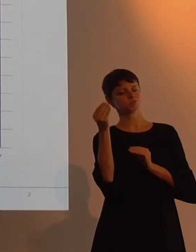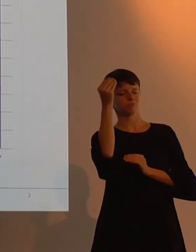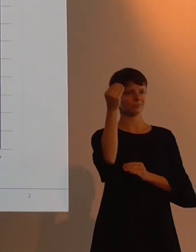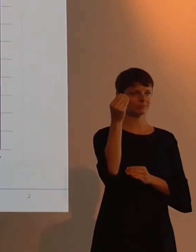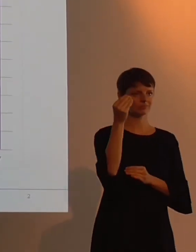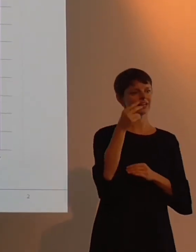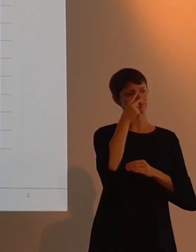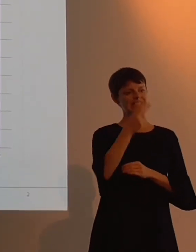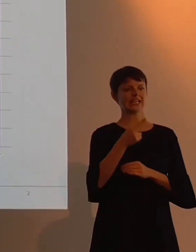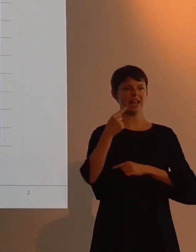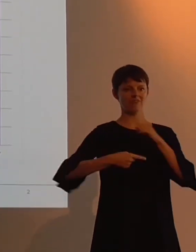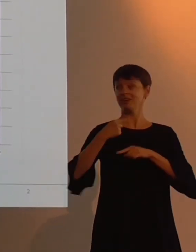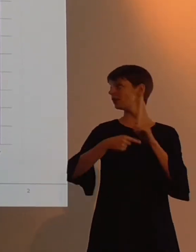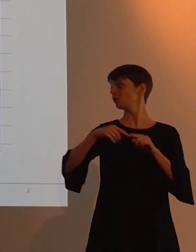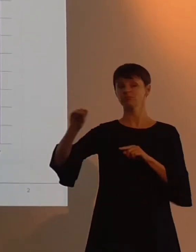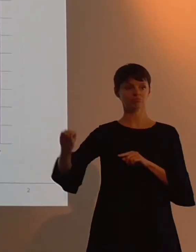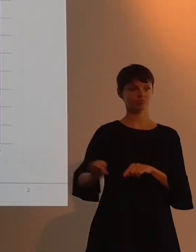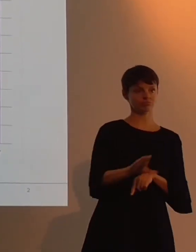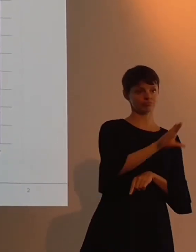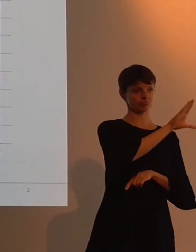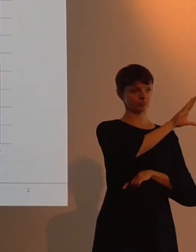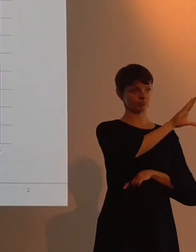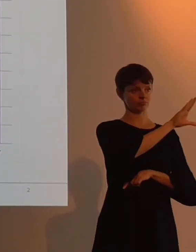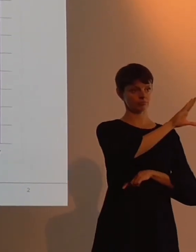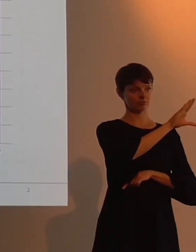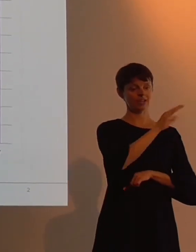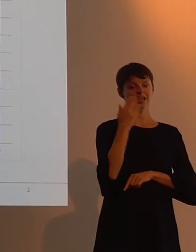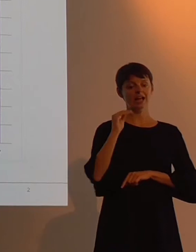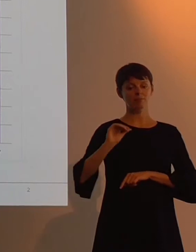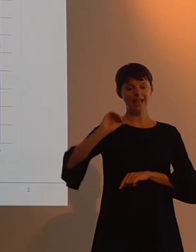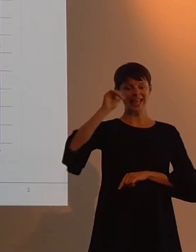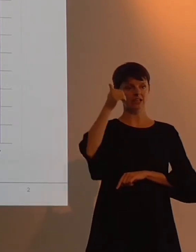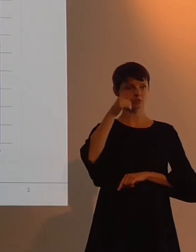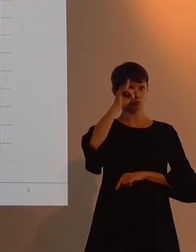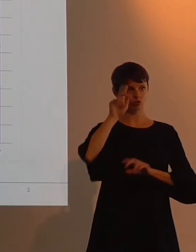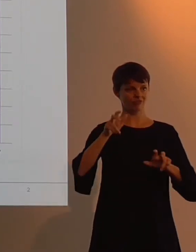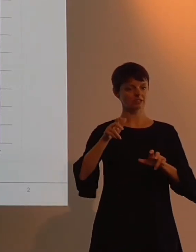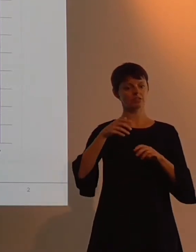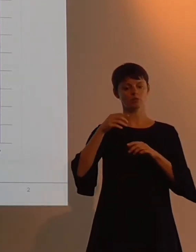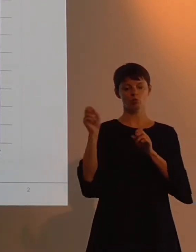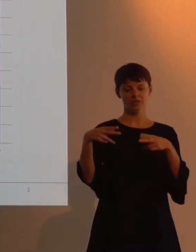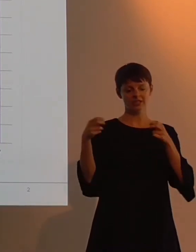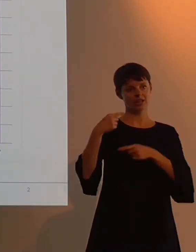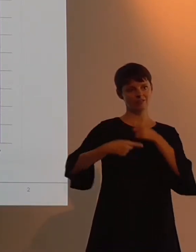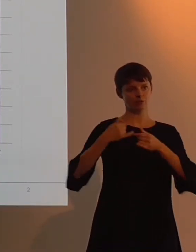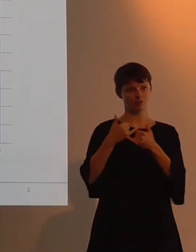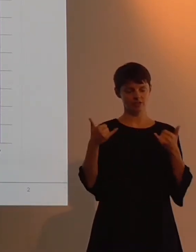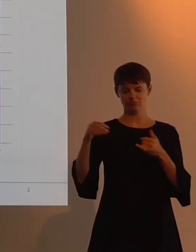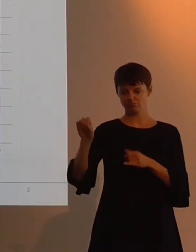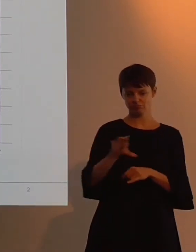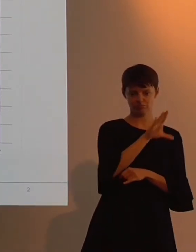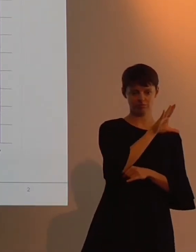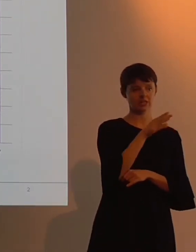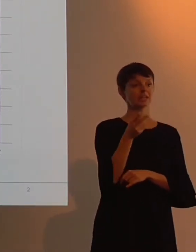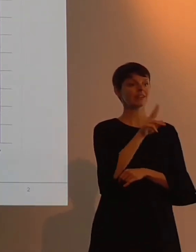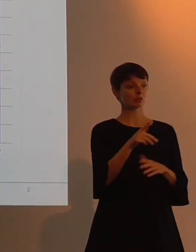Ich würde Ihnen gerne zeigen, was wir gemacht haben, was wir gerade machen und was wir planen. Professor Hase hat heute